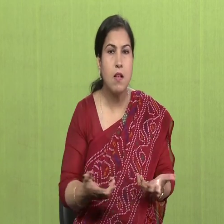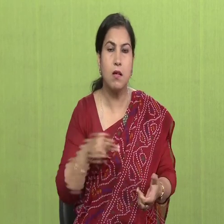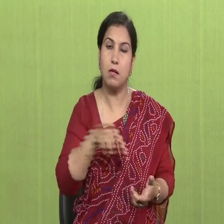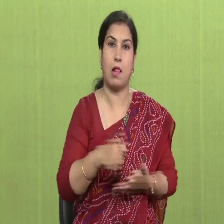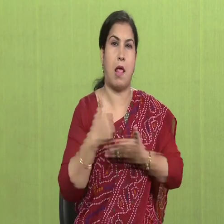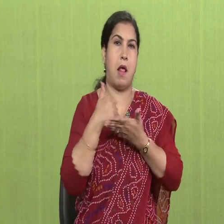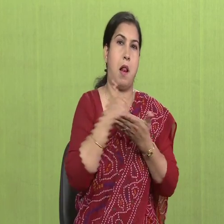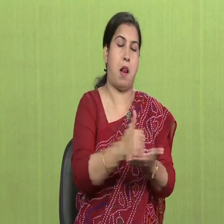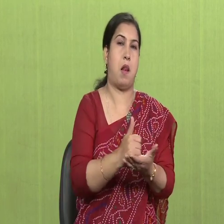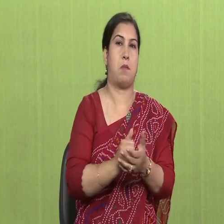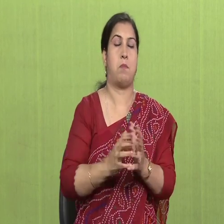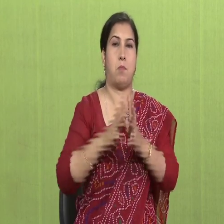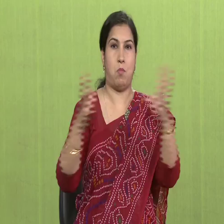improving the soil fertility